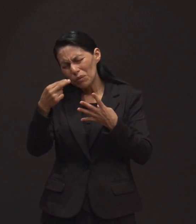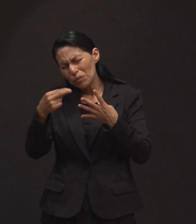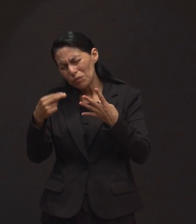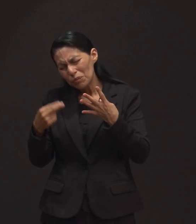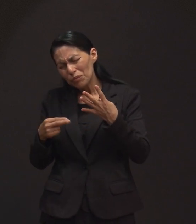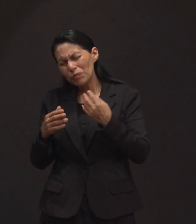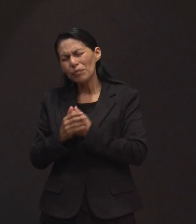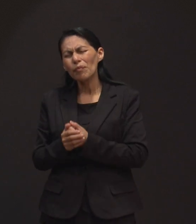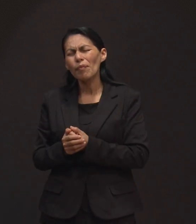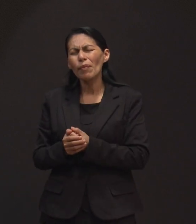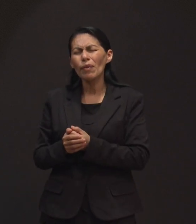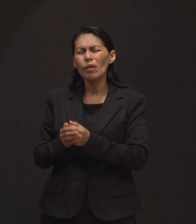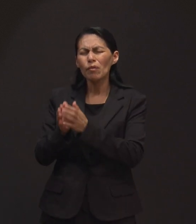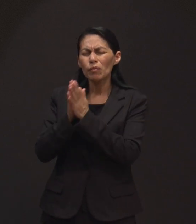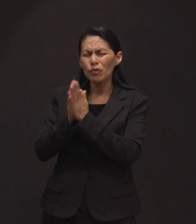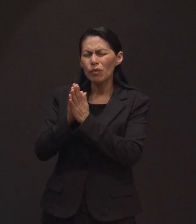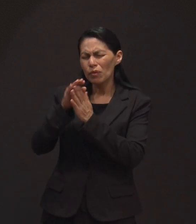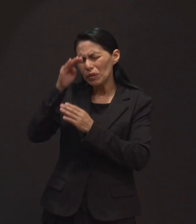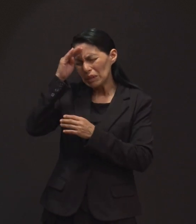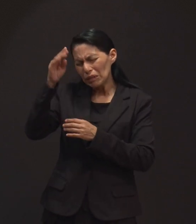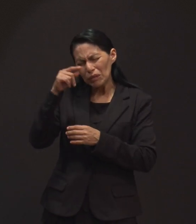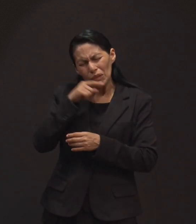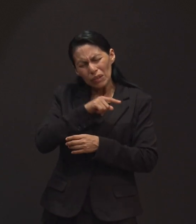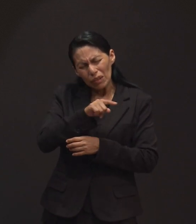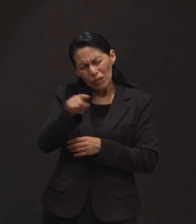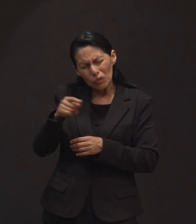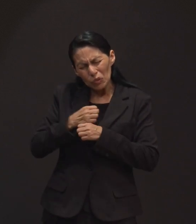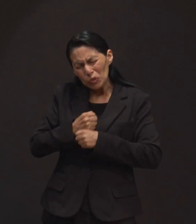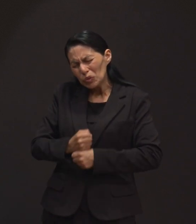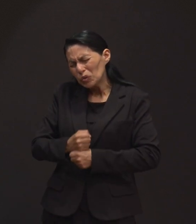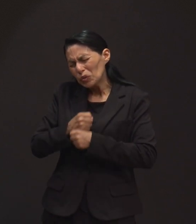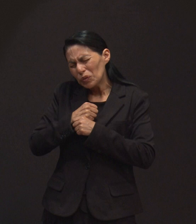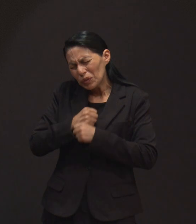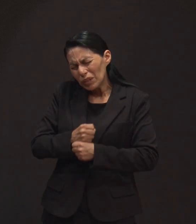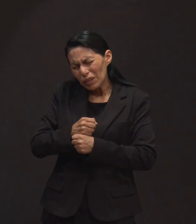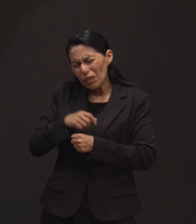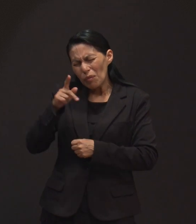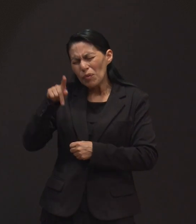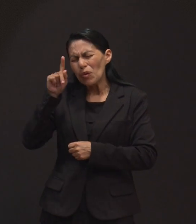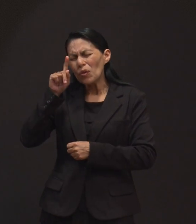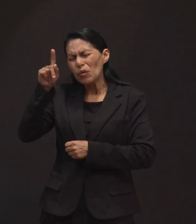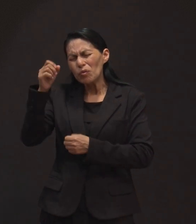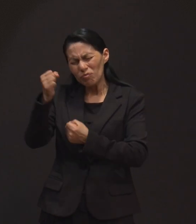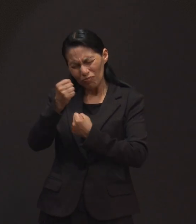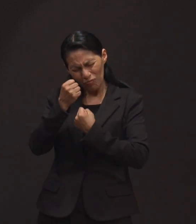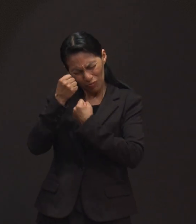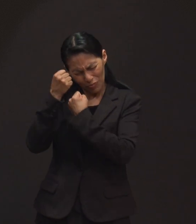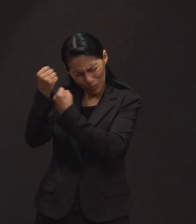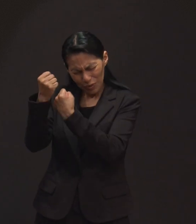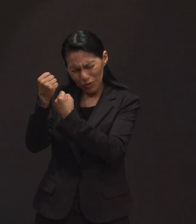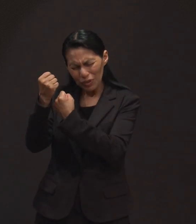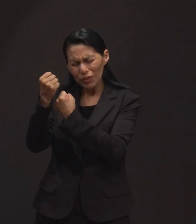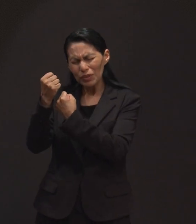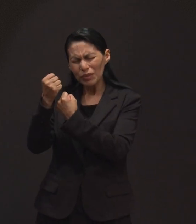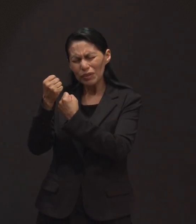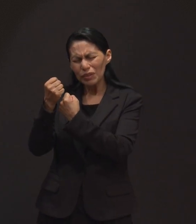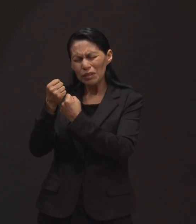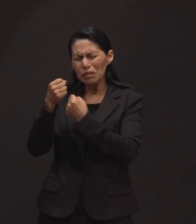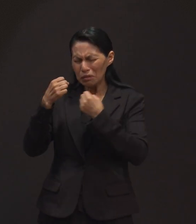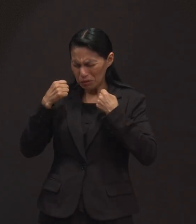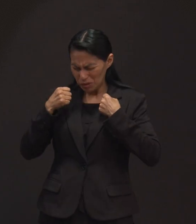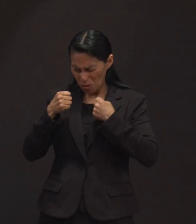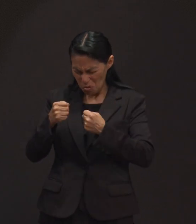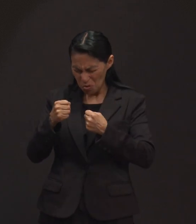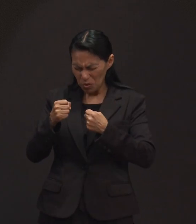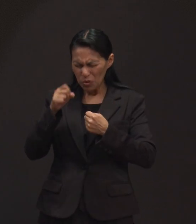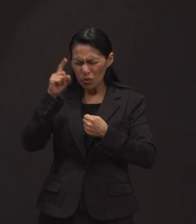pasando. Están ahí en el lecho del dolor, pero tú eres poderoso, Señor, y sabemos que tú estás